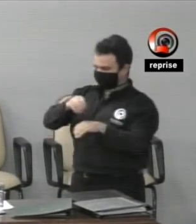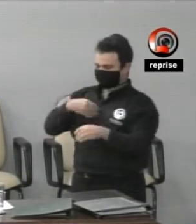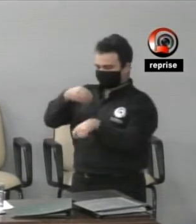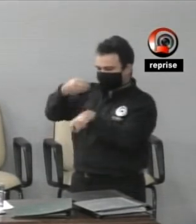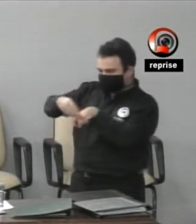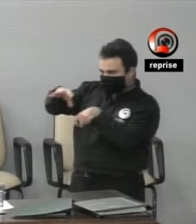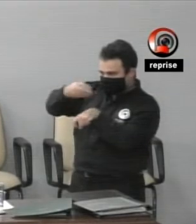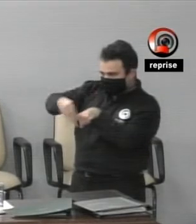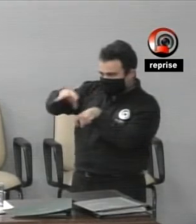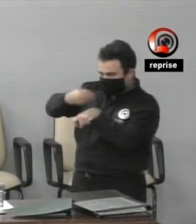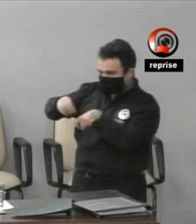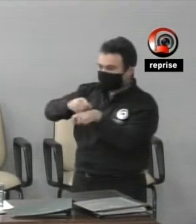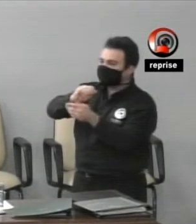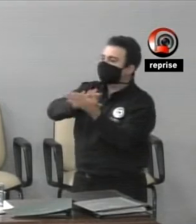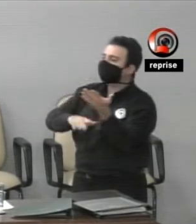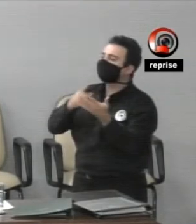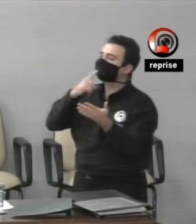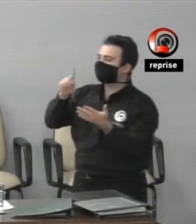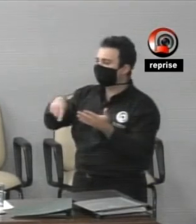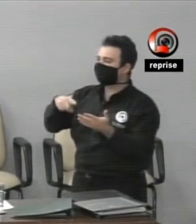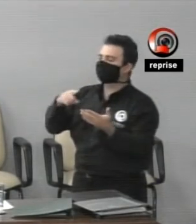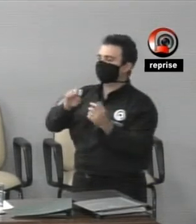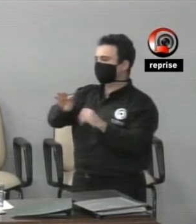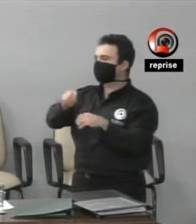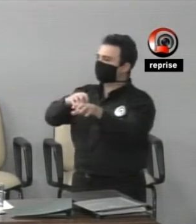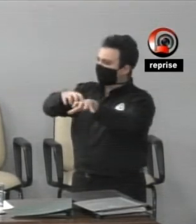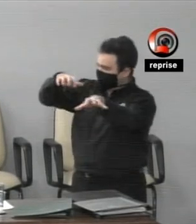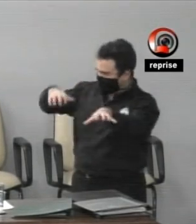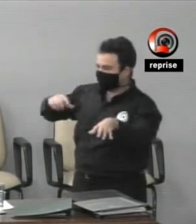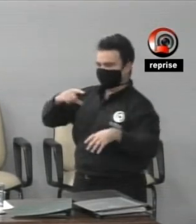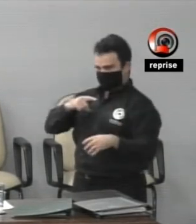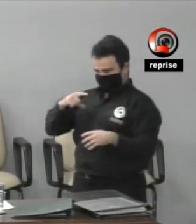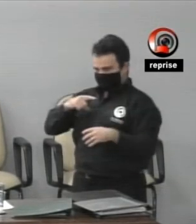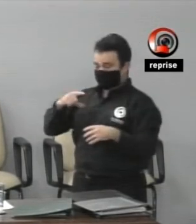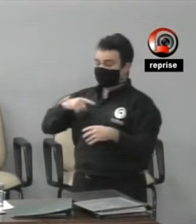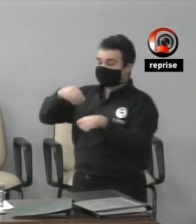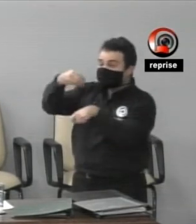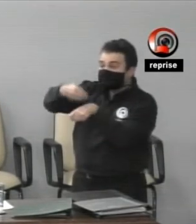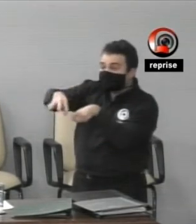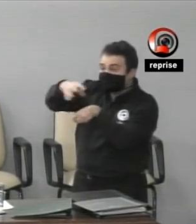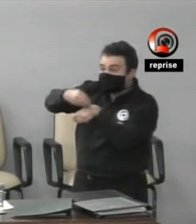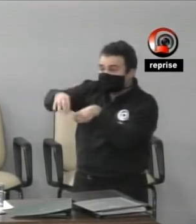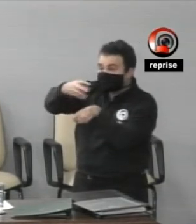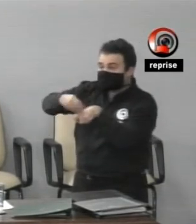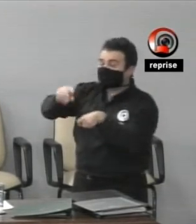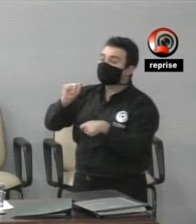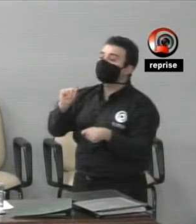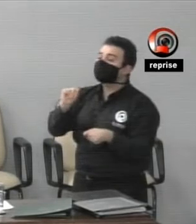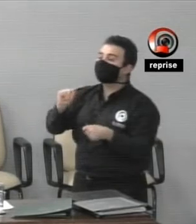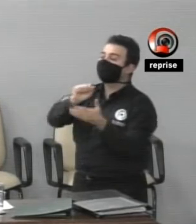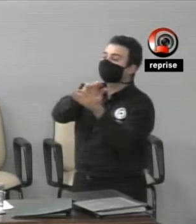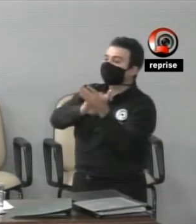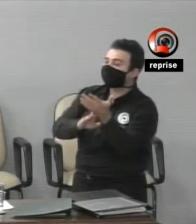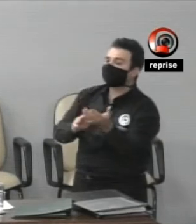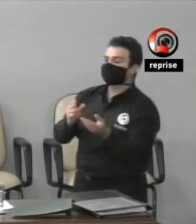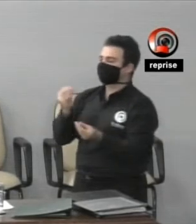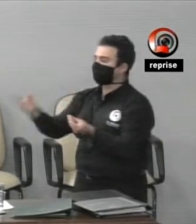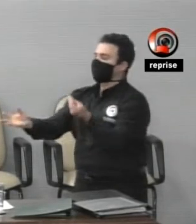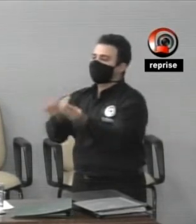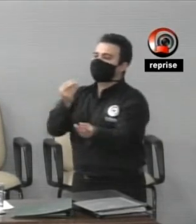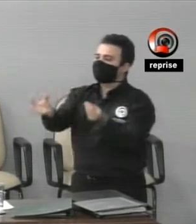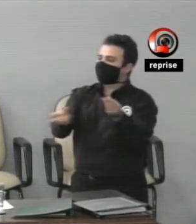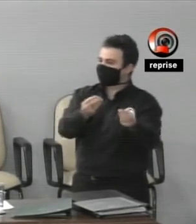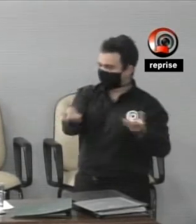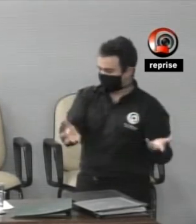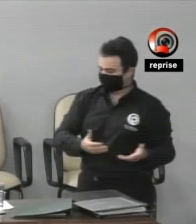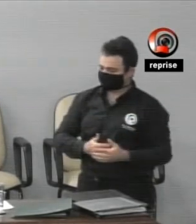atividades remotas, pudesse, então, dar as instruções para fazer os encaminhamentos das atividades. Abro um